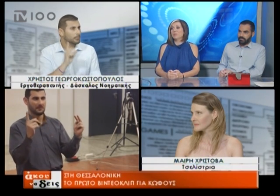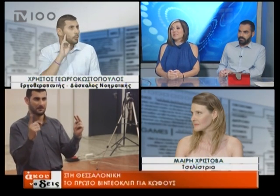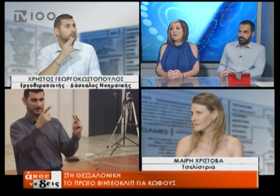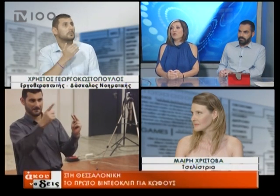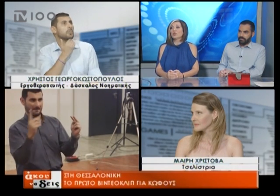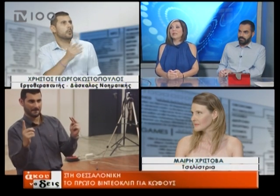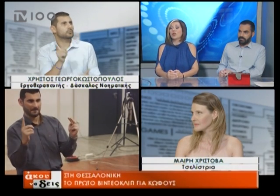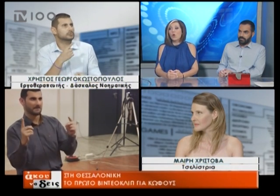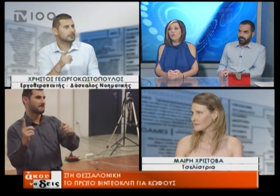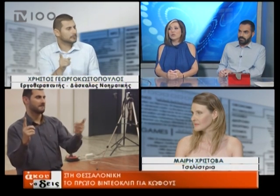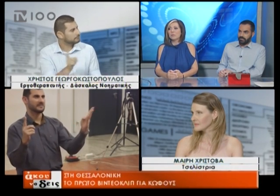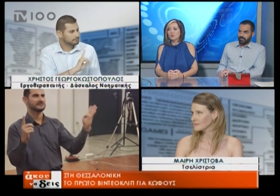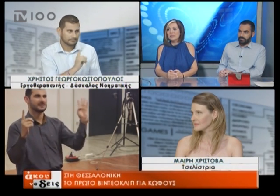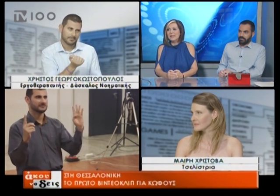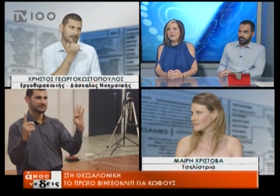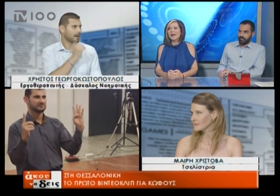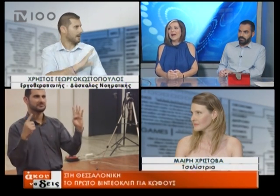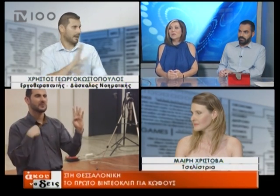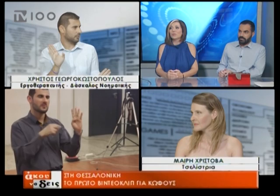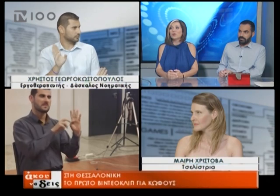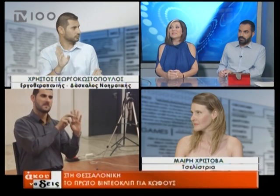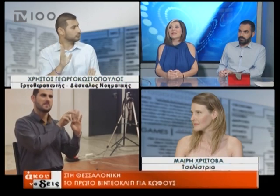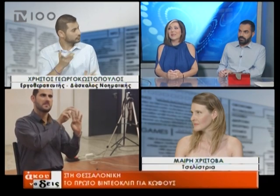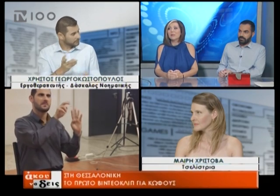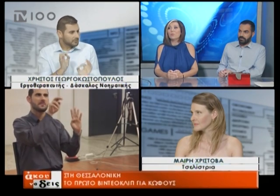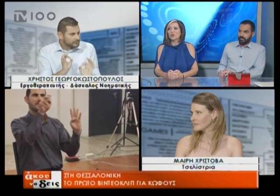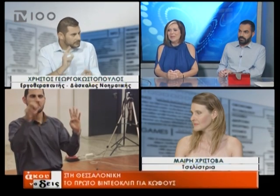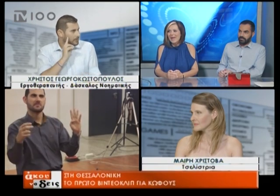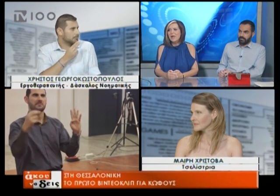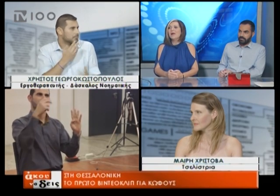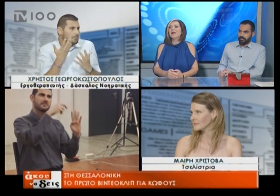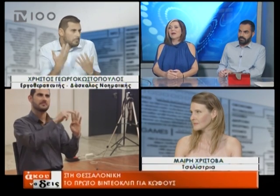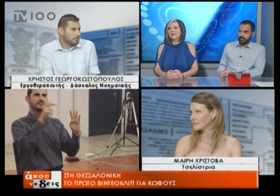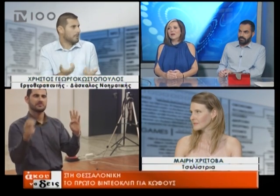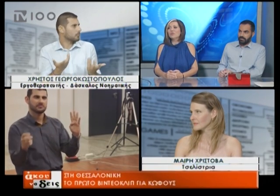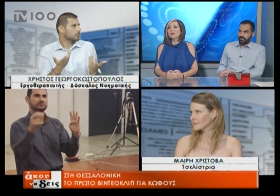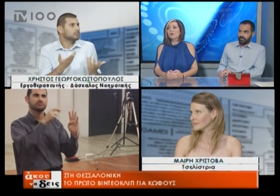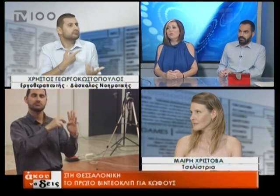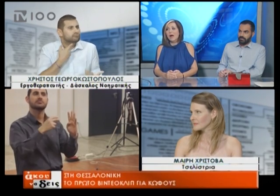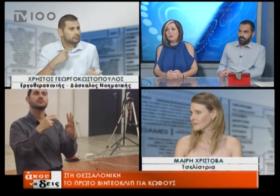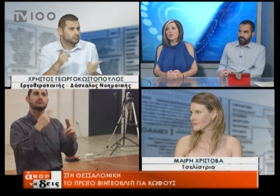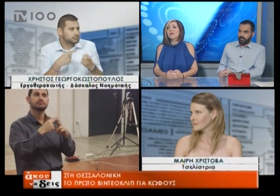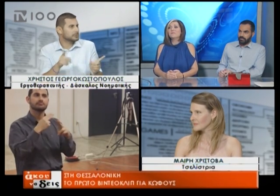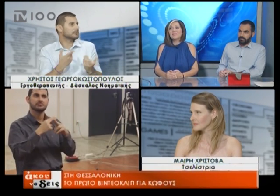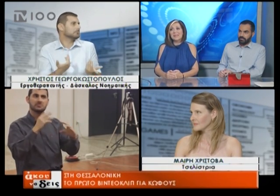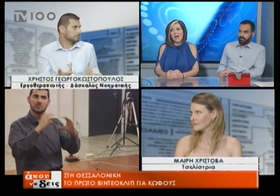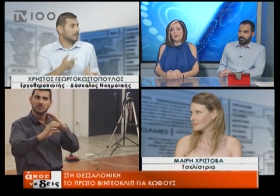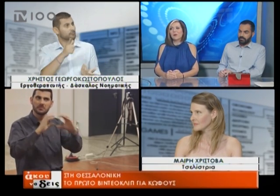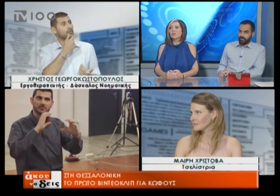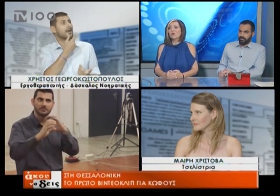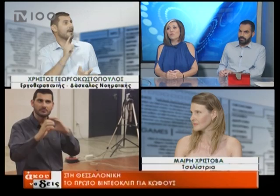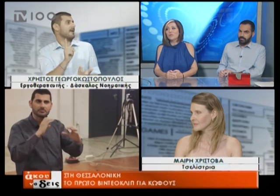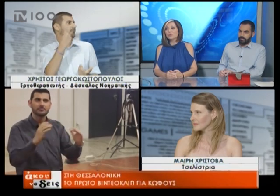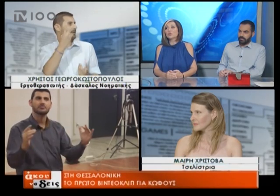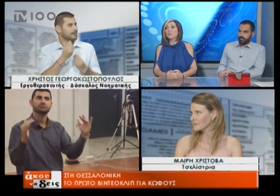που πιστεύουν ότι η κόφωση και η μουσική είναι κάτι το οποίο δεν συναντιέται ποτέ, να καταλάβουν ότι κάνουν λάθος. Φυσικά